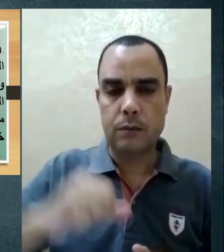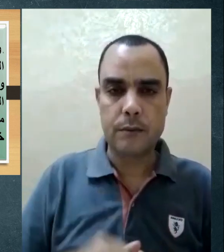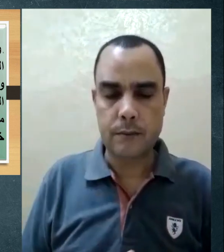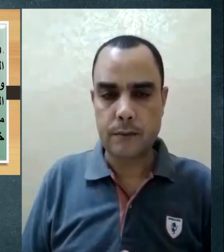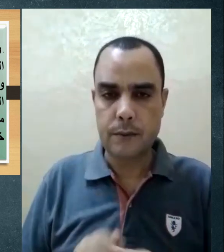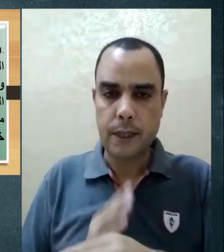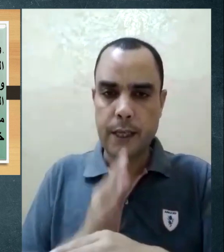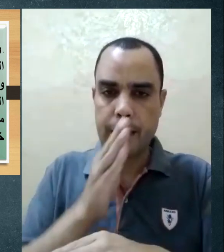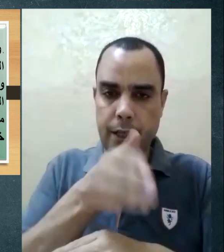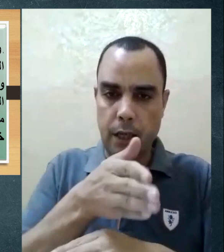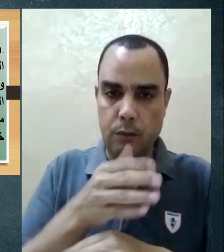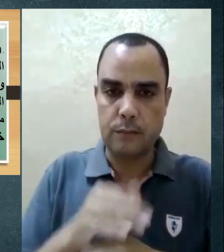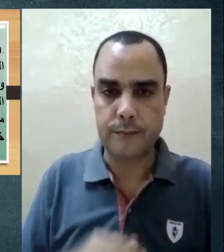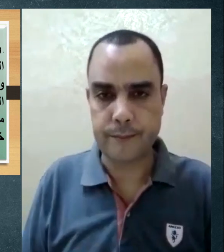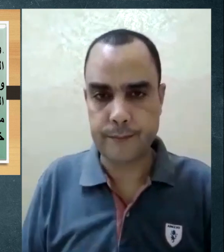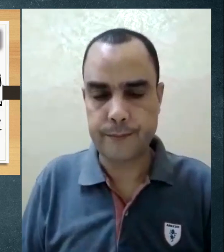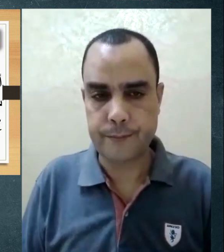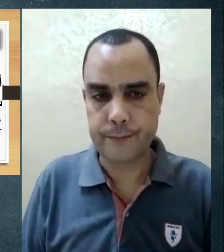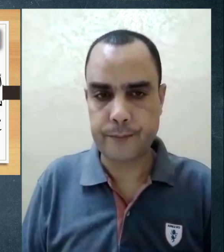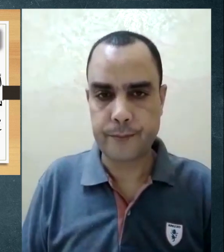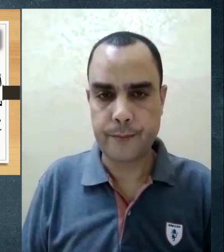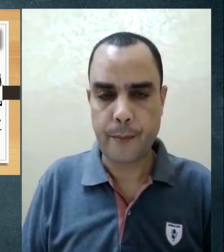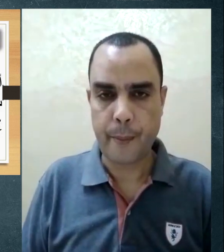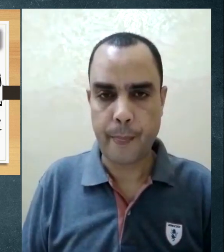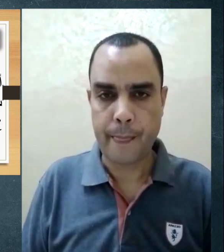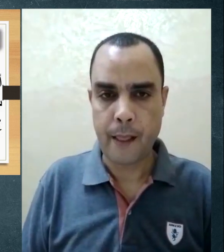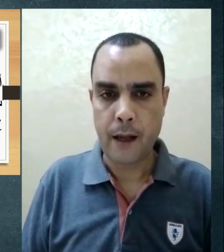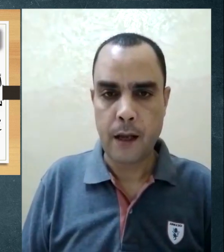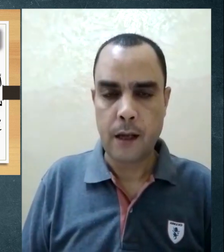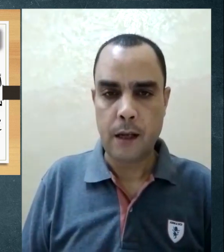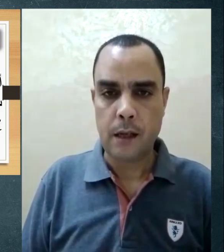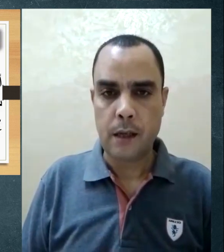أو خارجه.